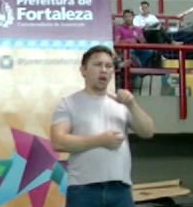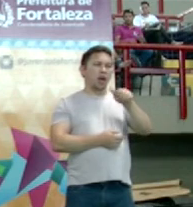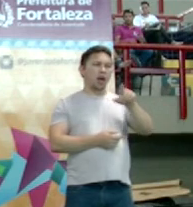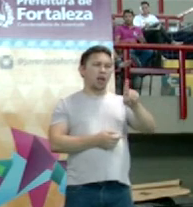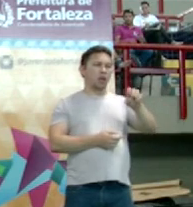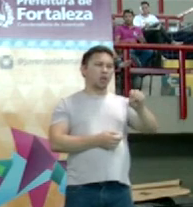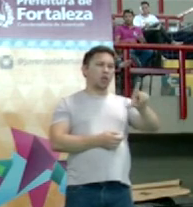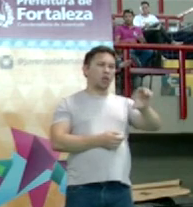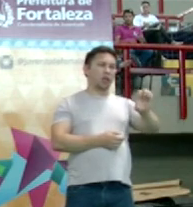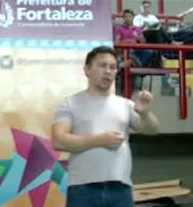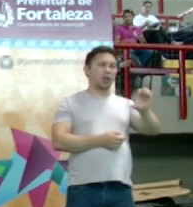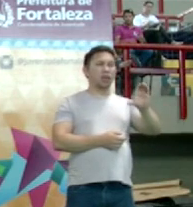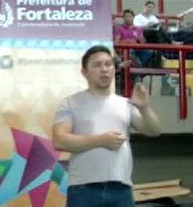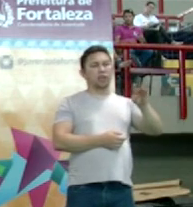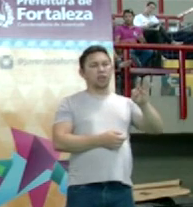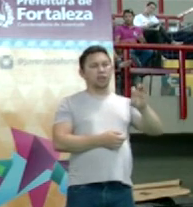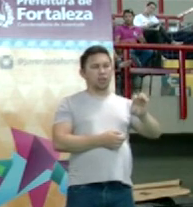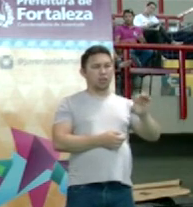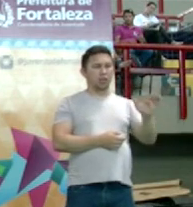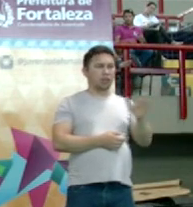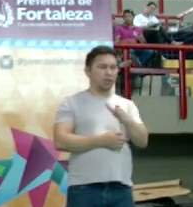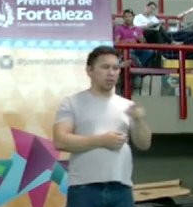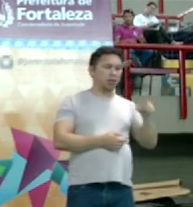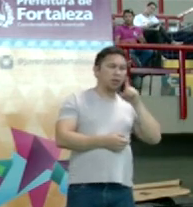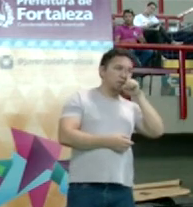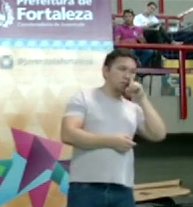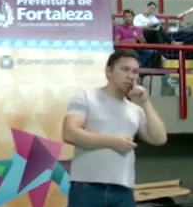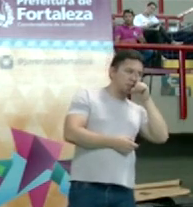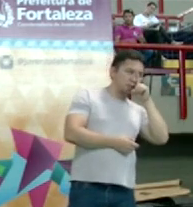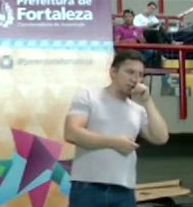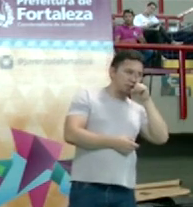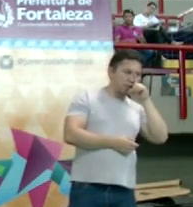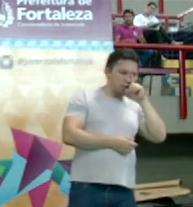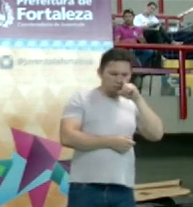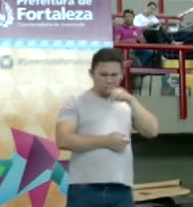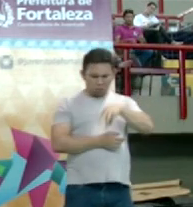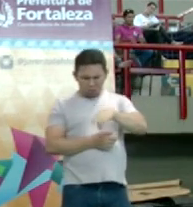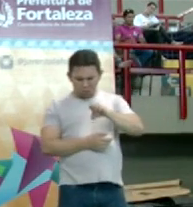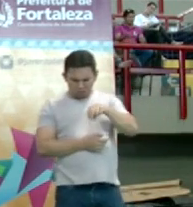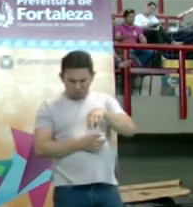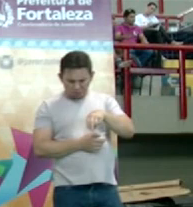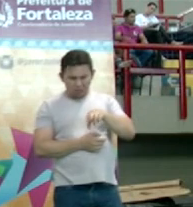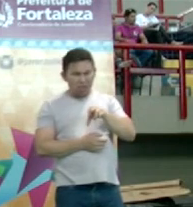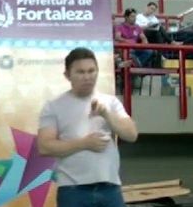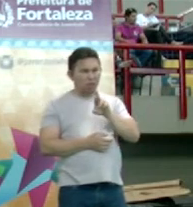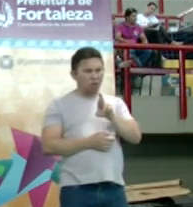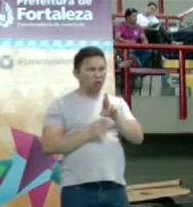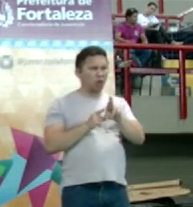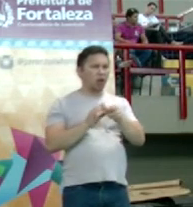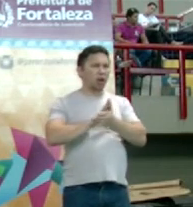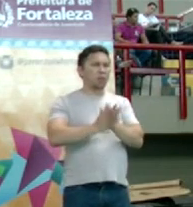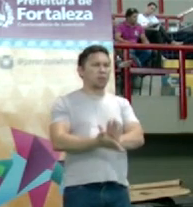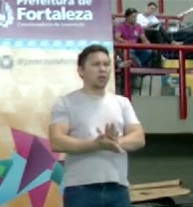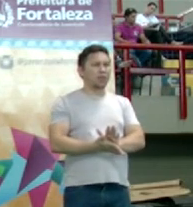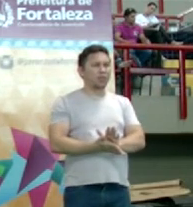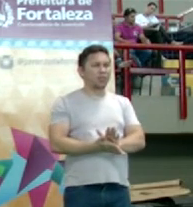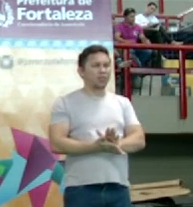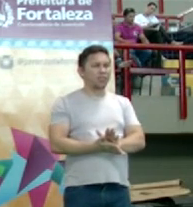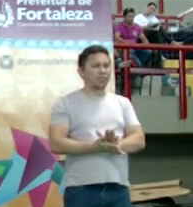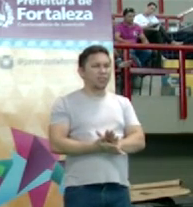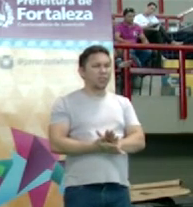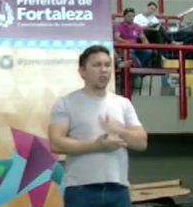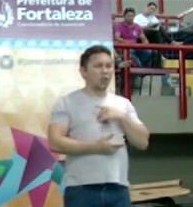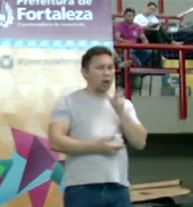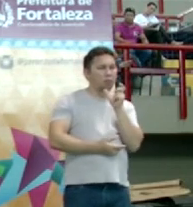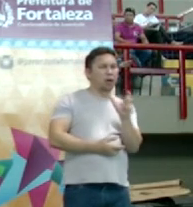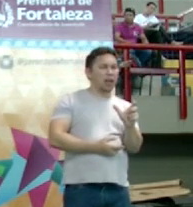Adolescentes em condição de risco. Porque há certos corretores que tomam essa frase como preconceito. Quando você